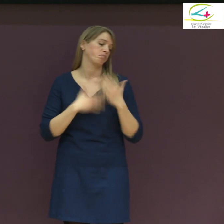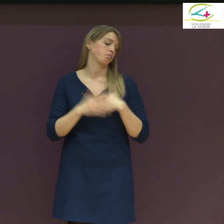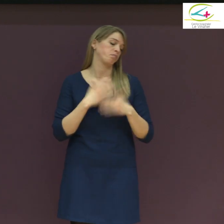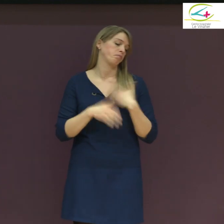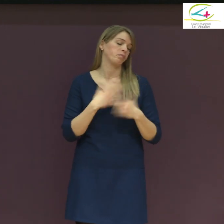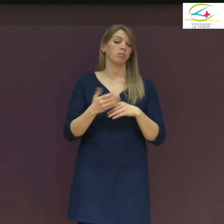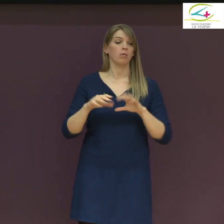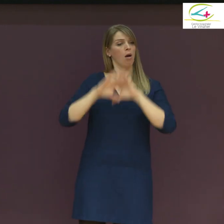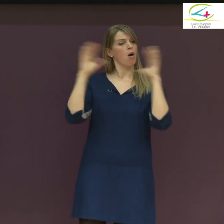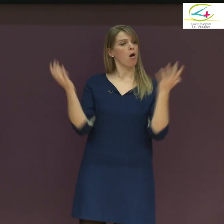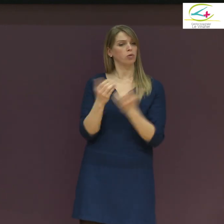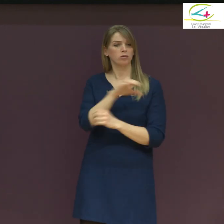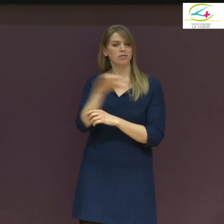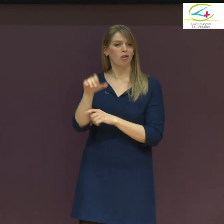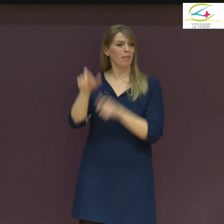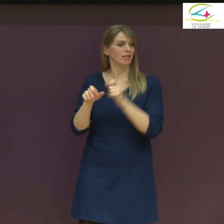sur 100 demandes d'euthanasie.